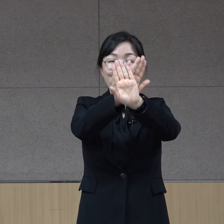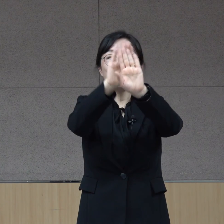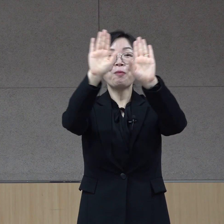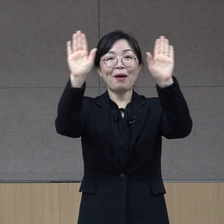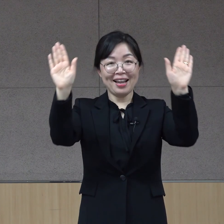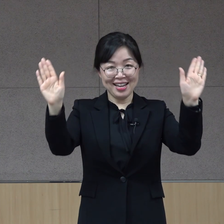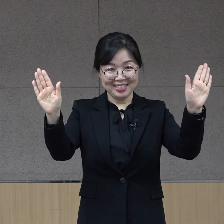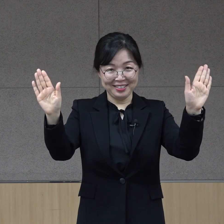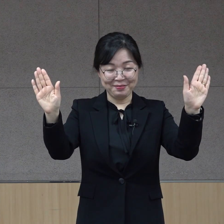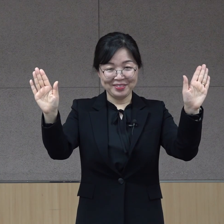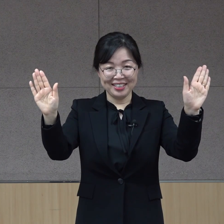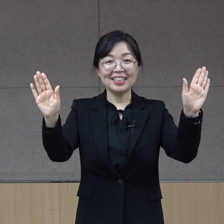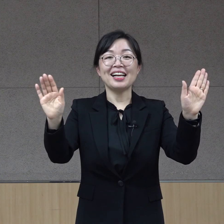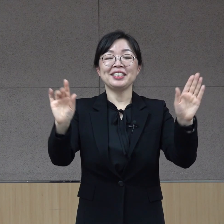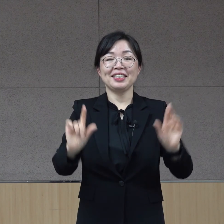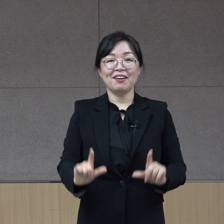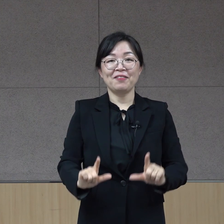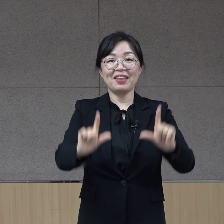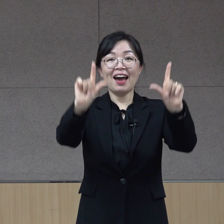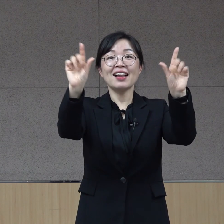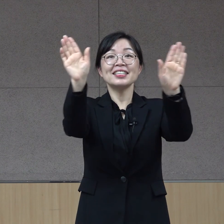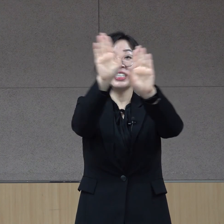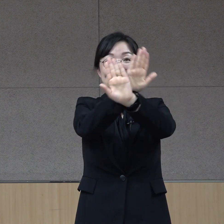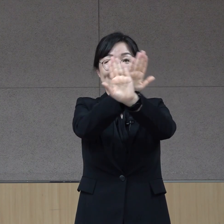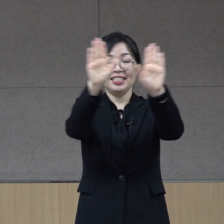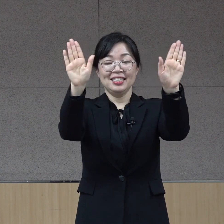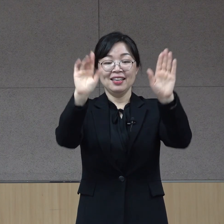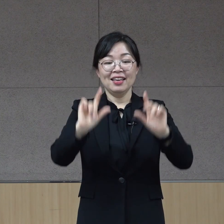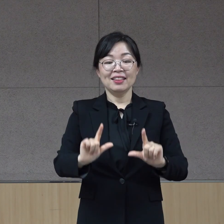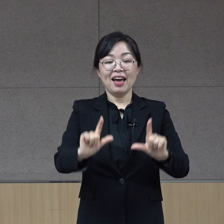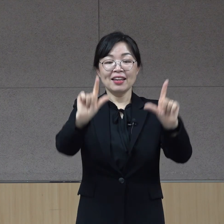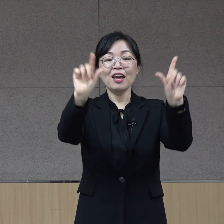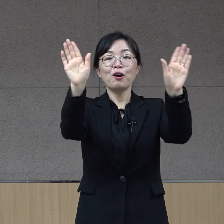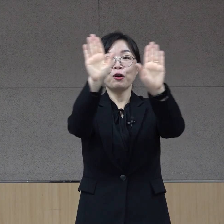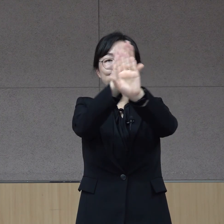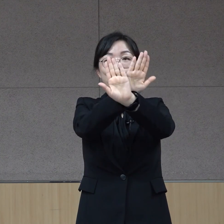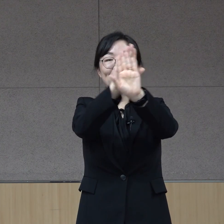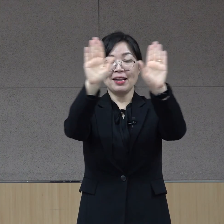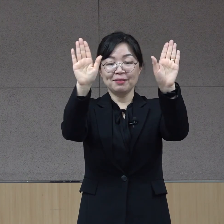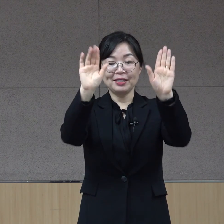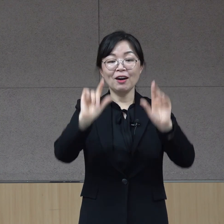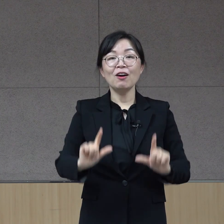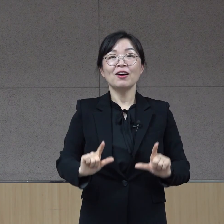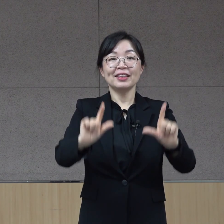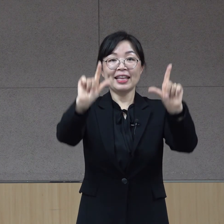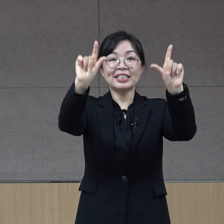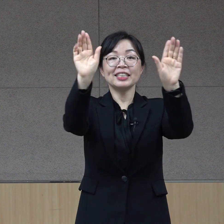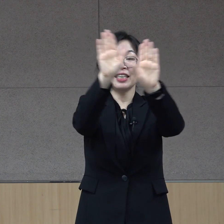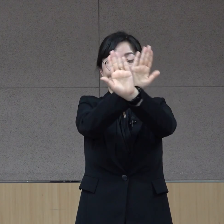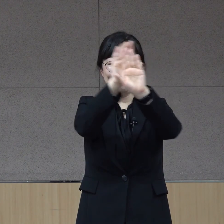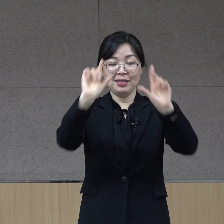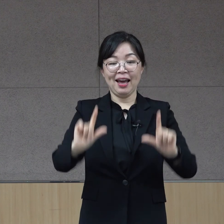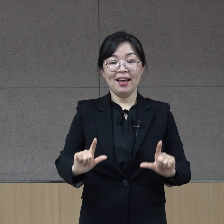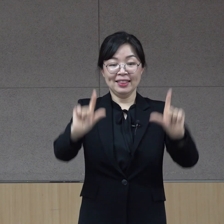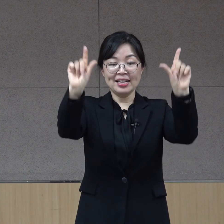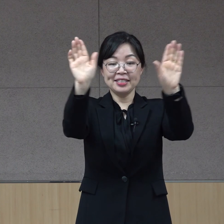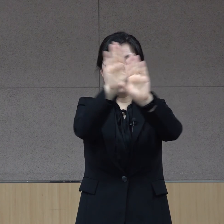어둡고 밝음 그게 날씨예요. 날씨 날에 어둡고 밝음에서 날씨가 되겠습니다.